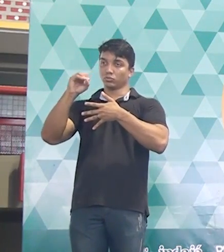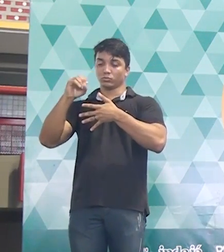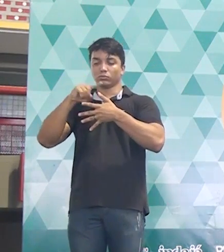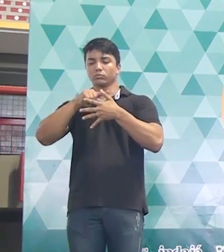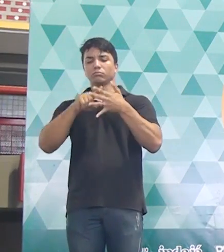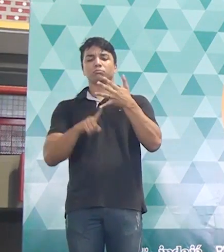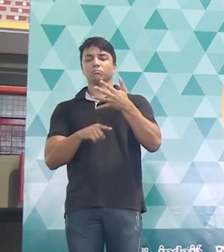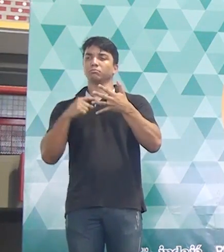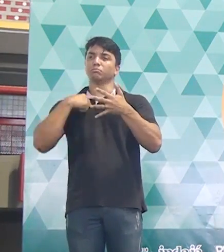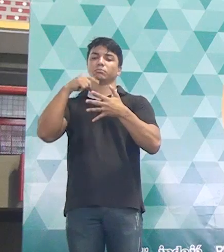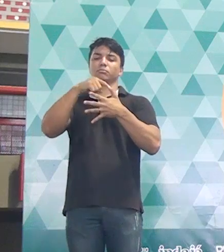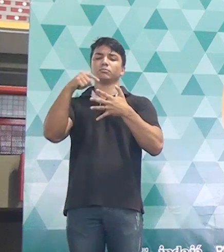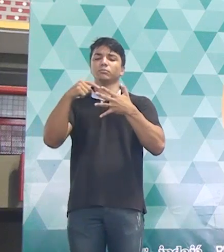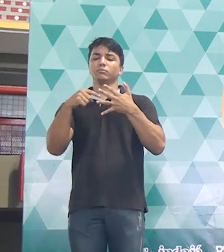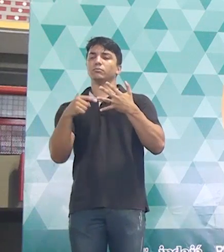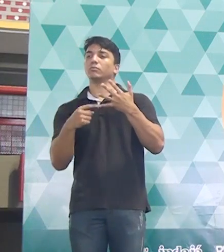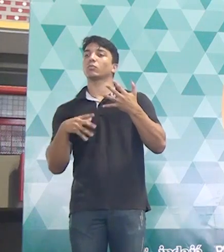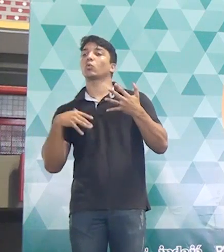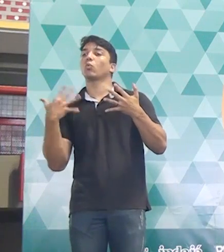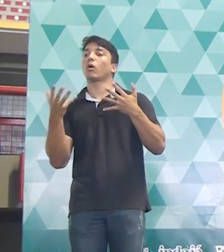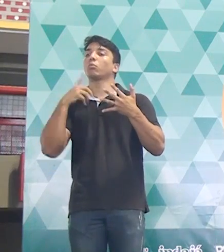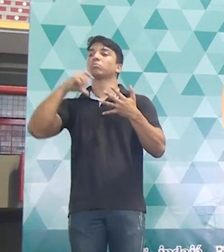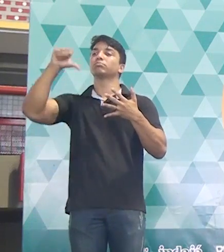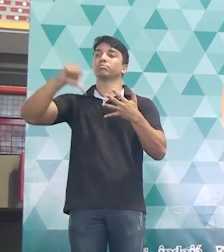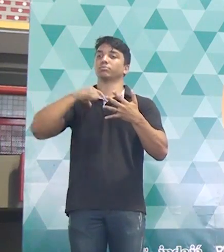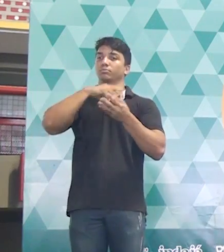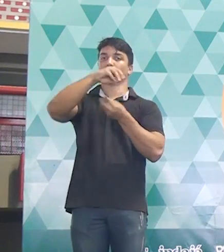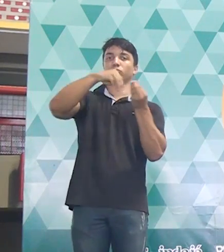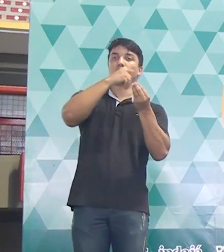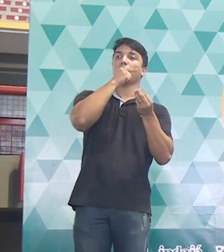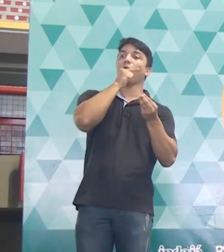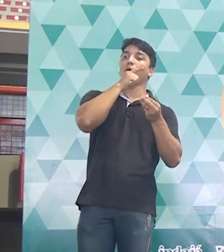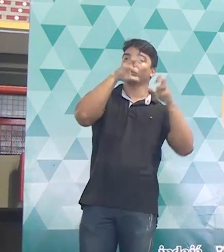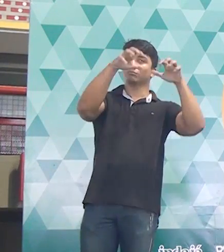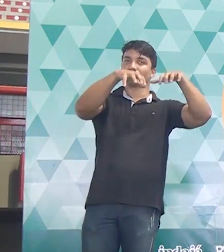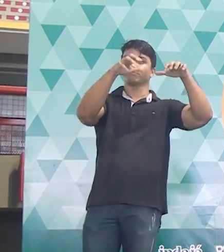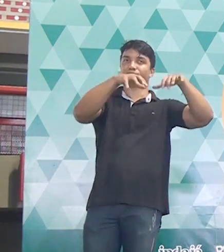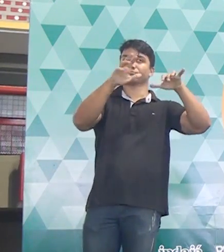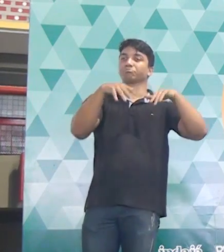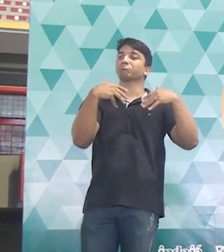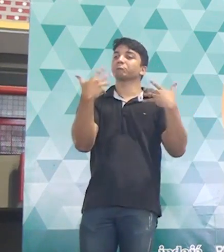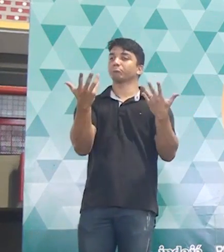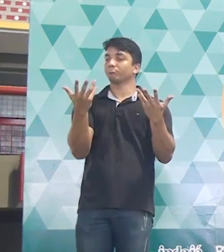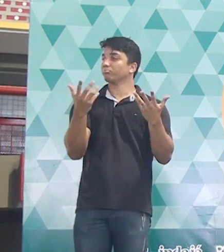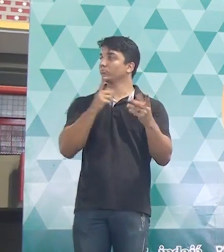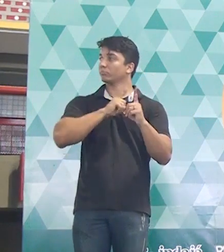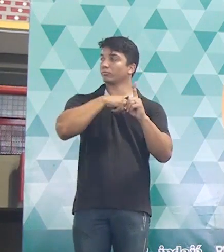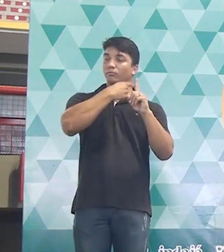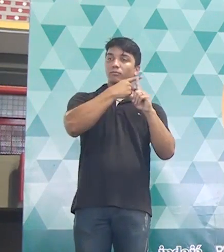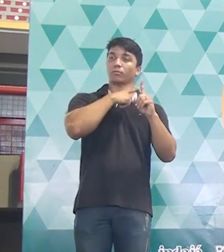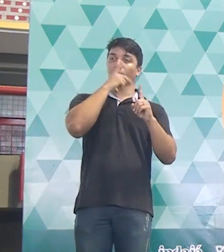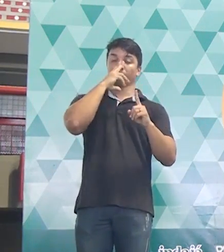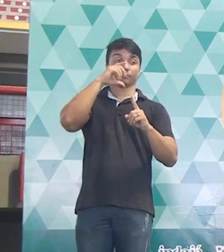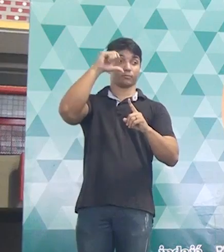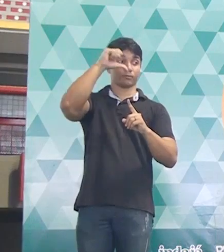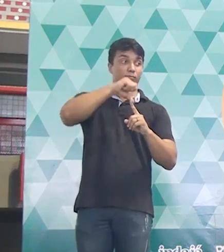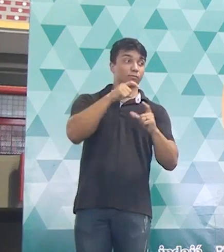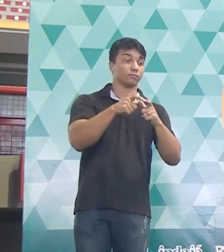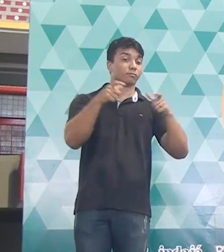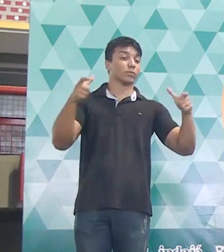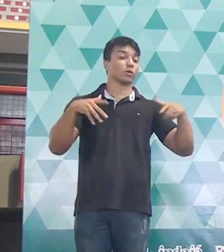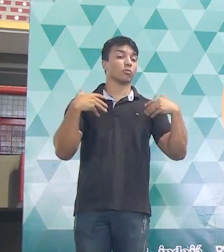desses 5 conferem maior acidez à água da chuva. Companheiros, os ácidos que conferem maior